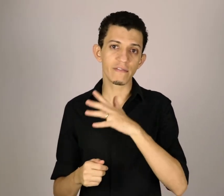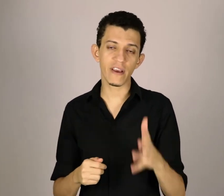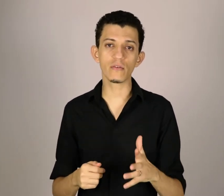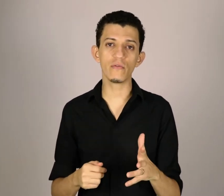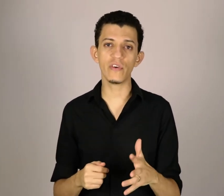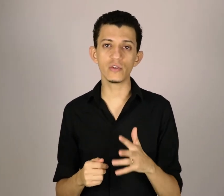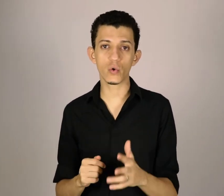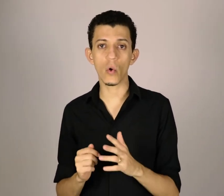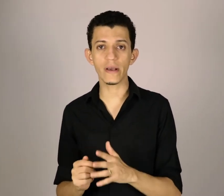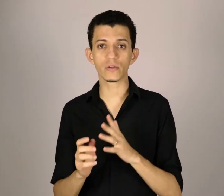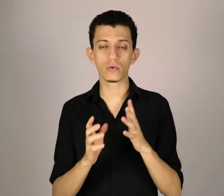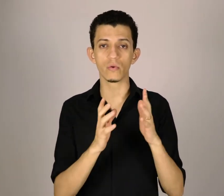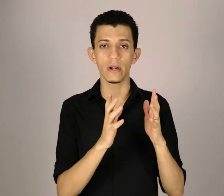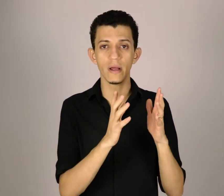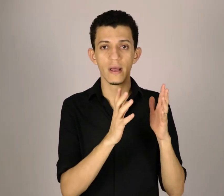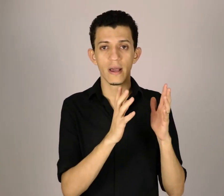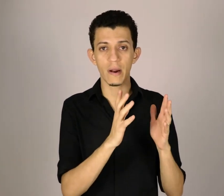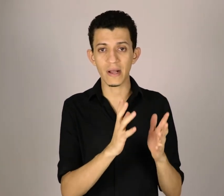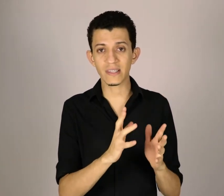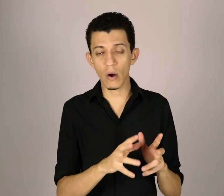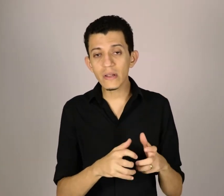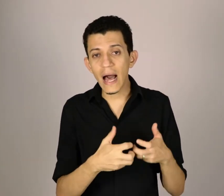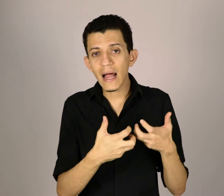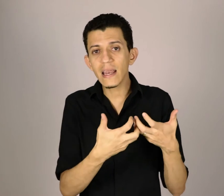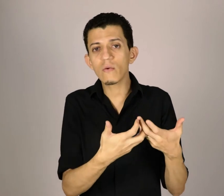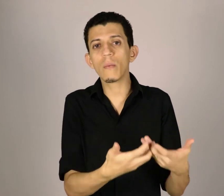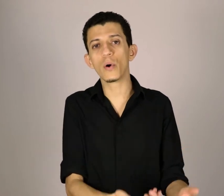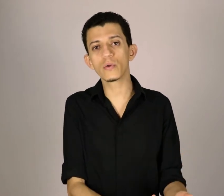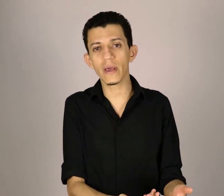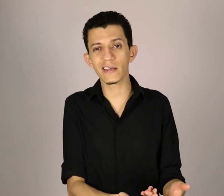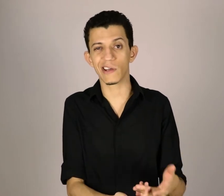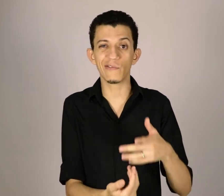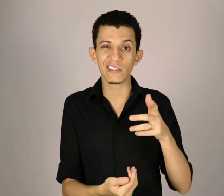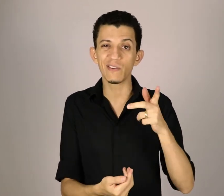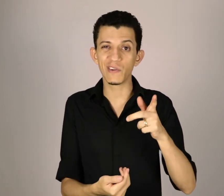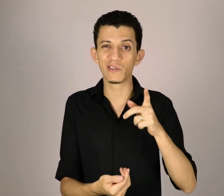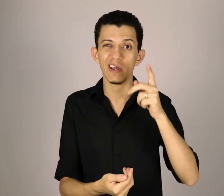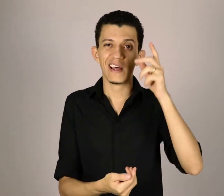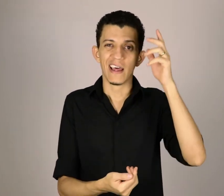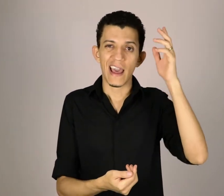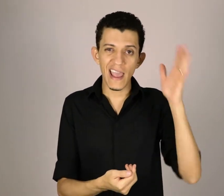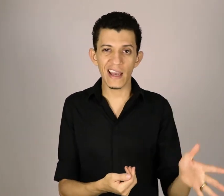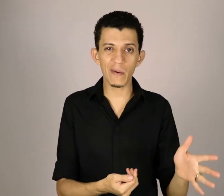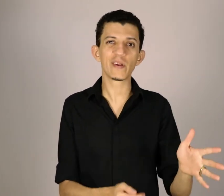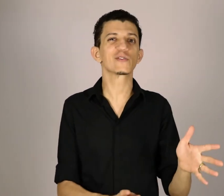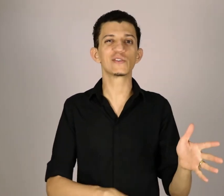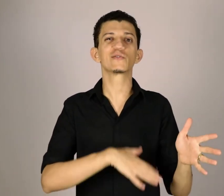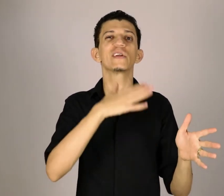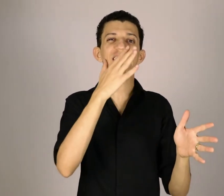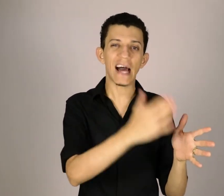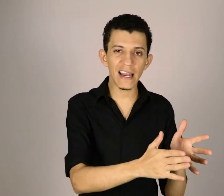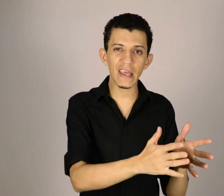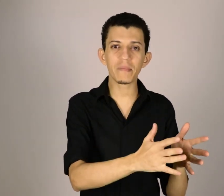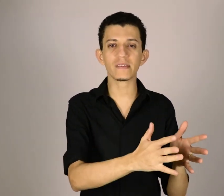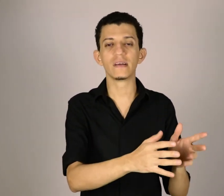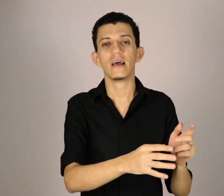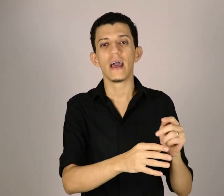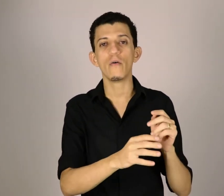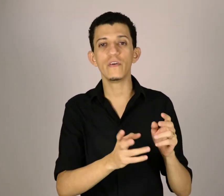vendo um vídeo com a estrutura gramatical da língua portuguesa. Ao invés de ser um vídeo em Libras com a estrutura da Libras, é um vídeo